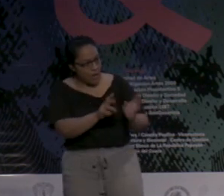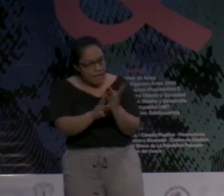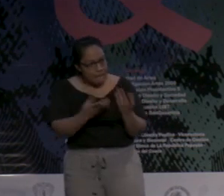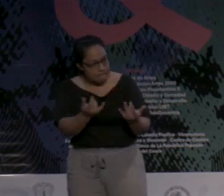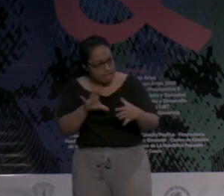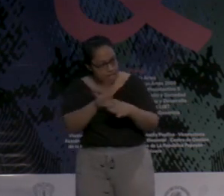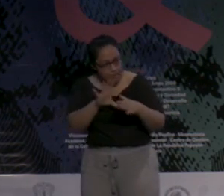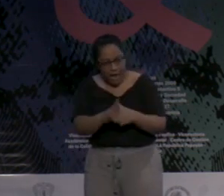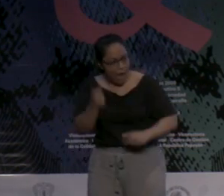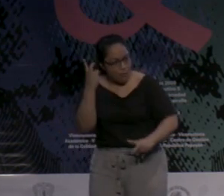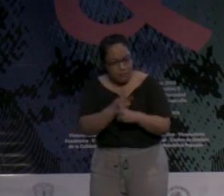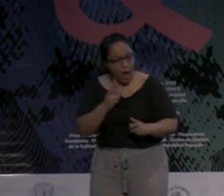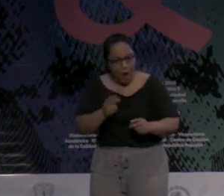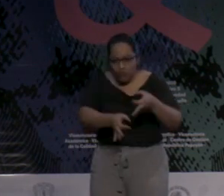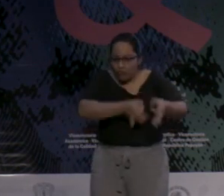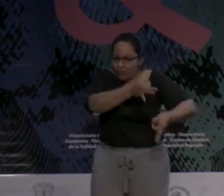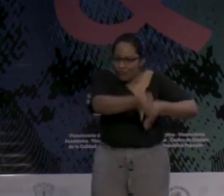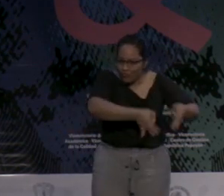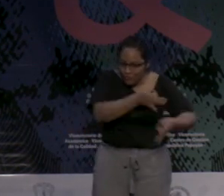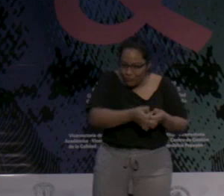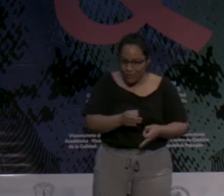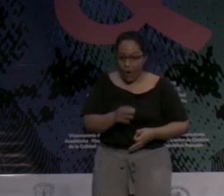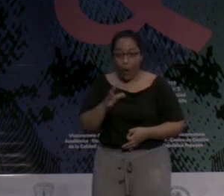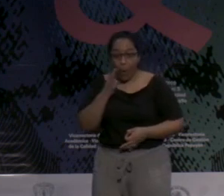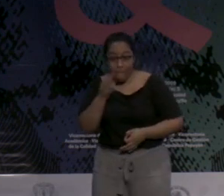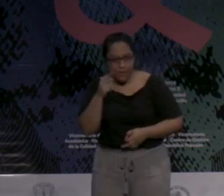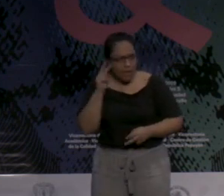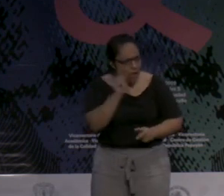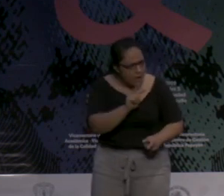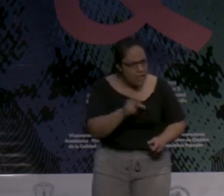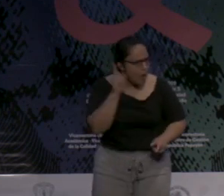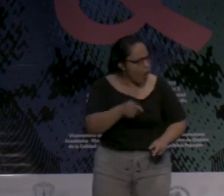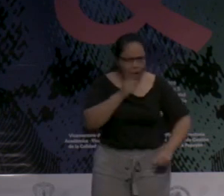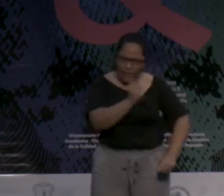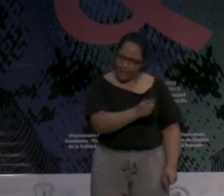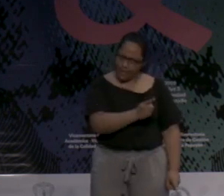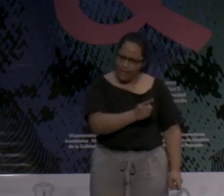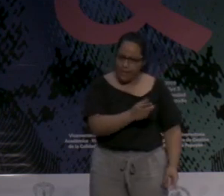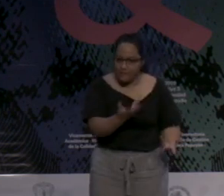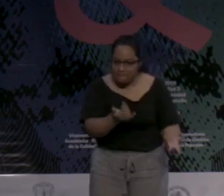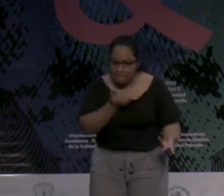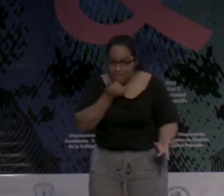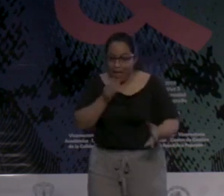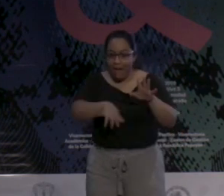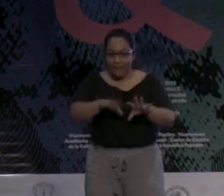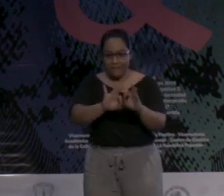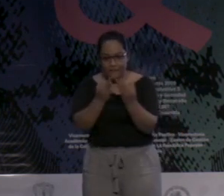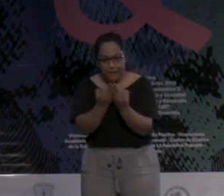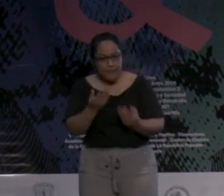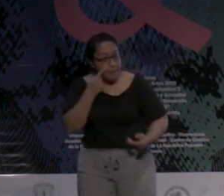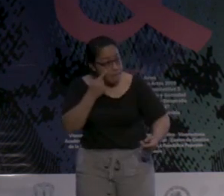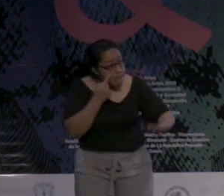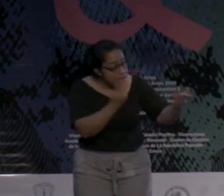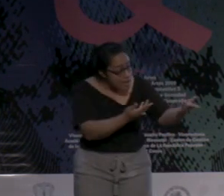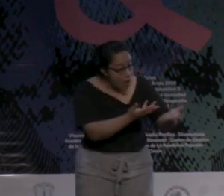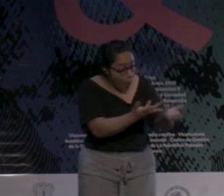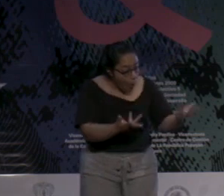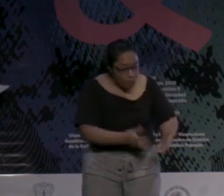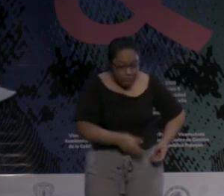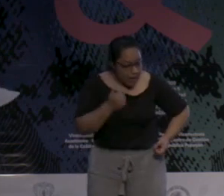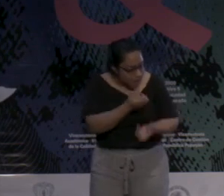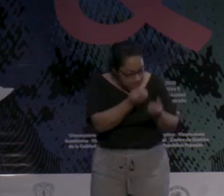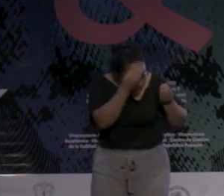ellos. Oscar les presta dinero a los estudiantes cuando se quedan sin dinero para el bus. Muchos de los informales que están ahí parados esperan a los estudiantes